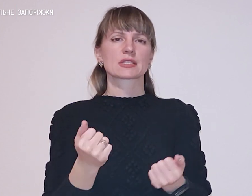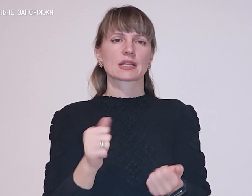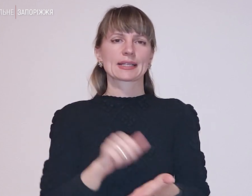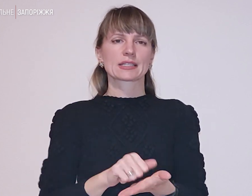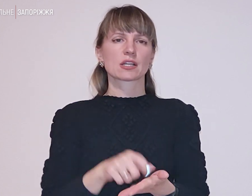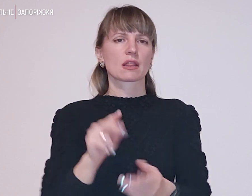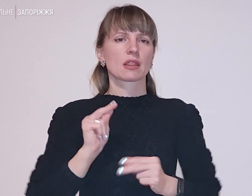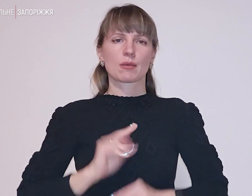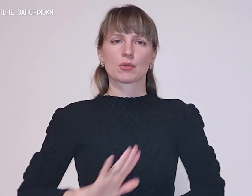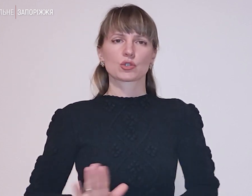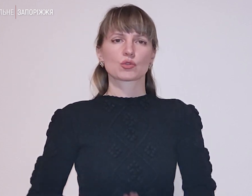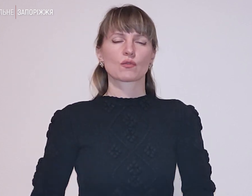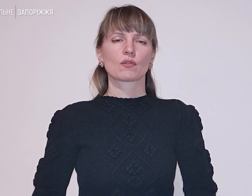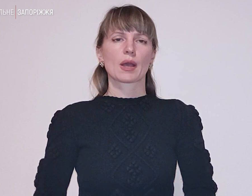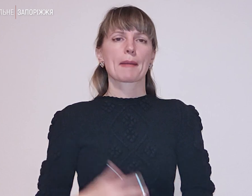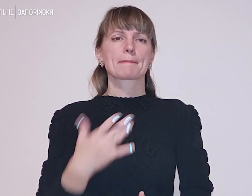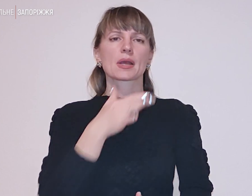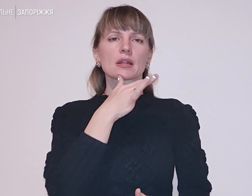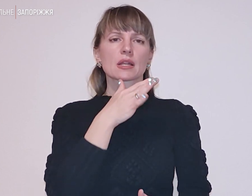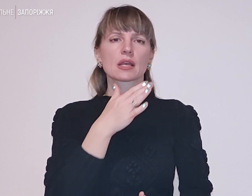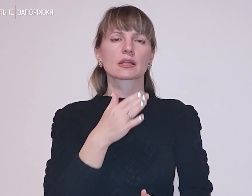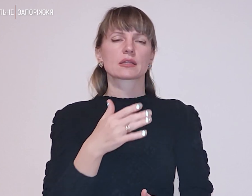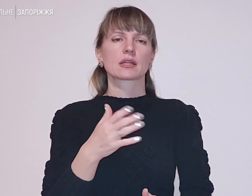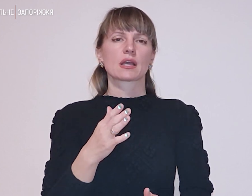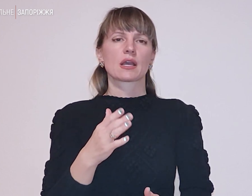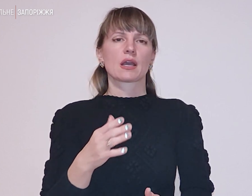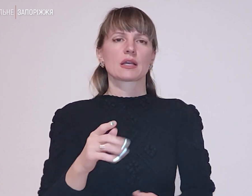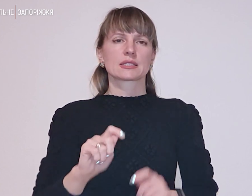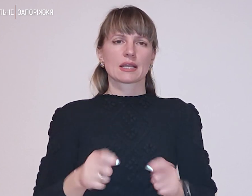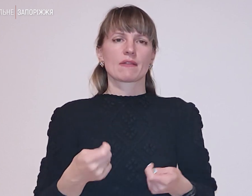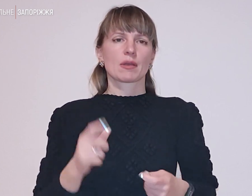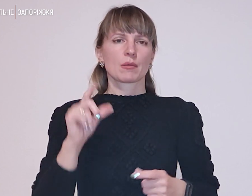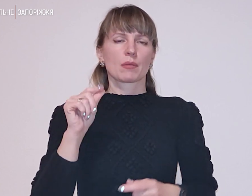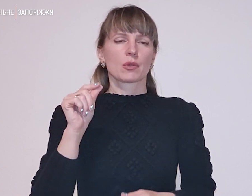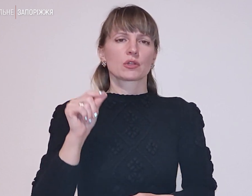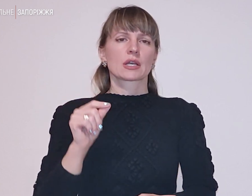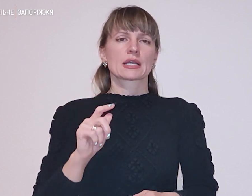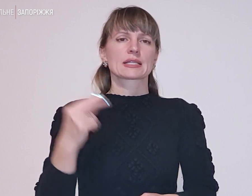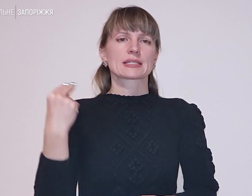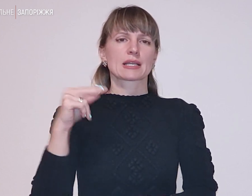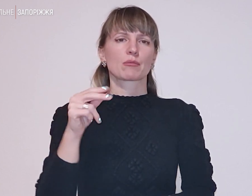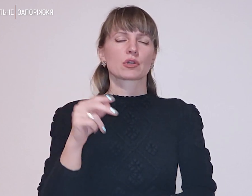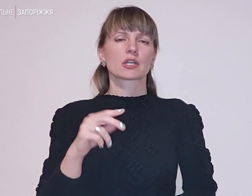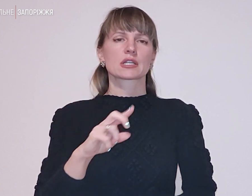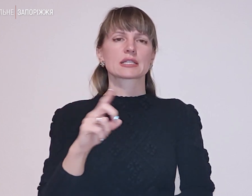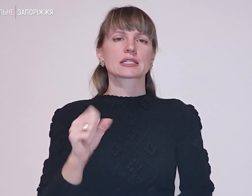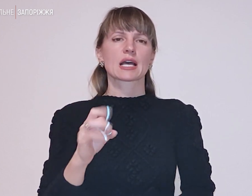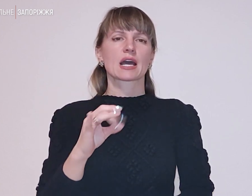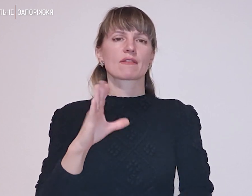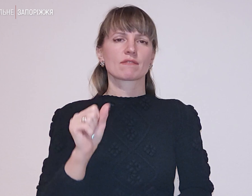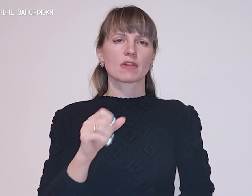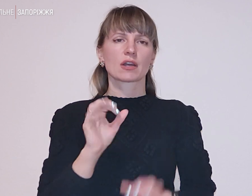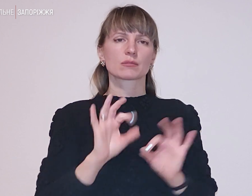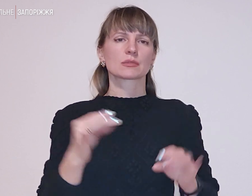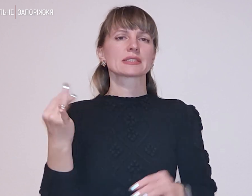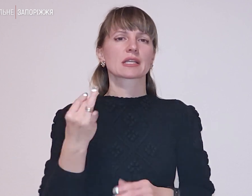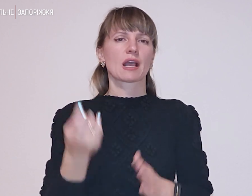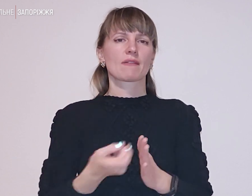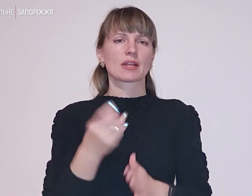працювала. 5 років є читачем бібліотеки запоріжець Валерій Зарва. Розповідає, цікавиться літературою про